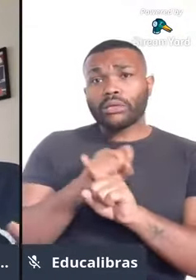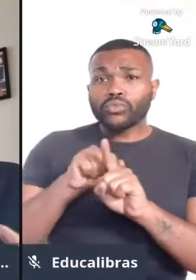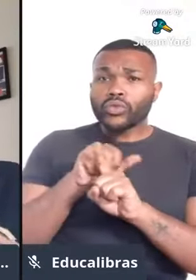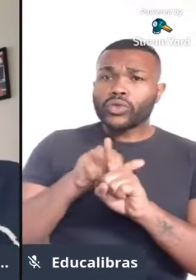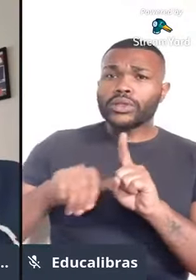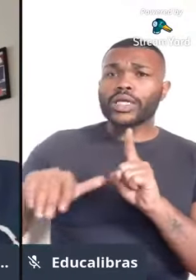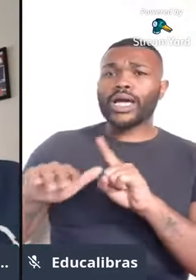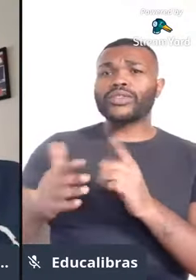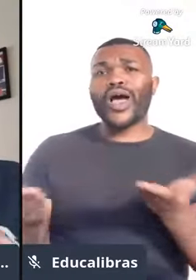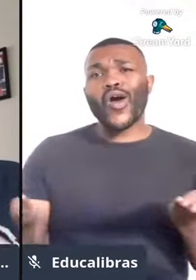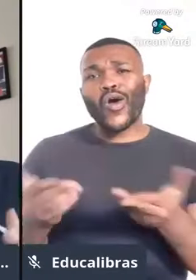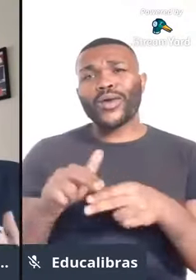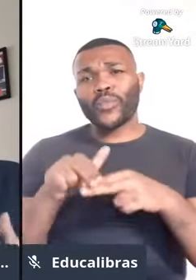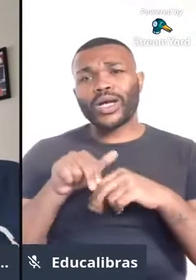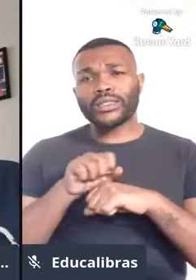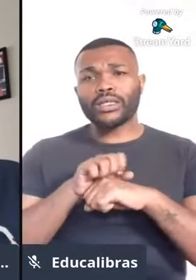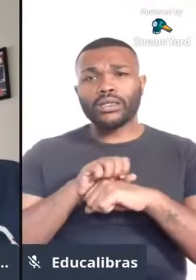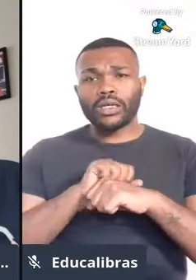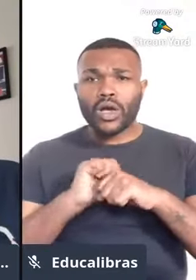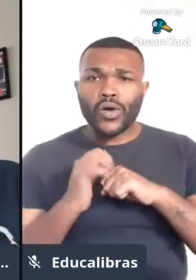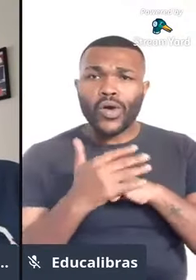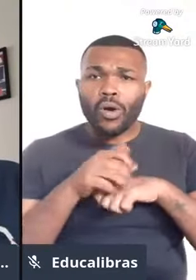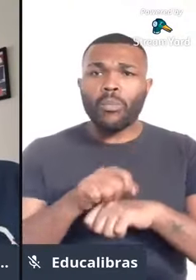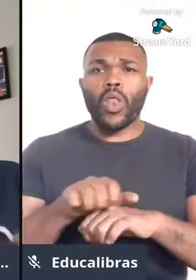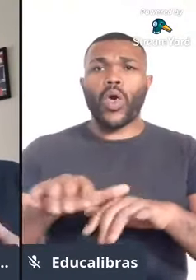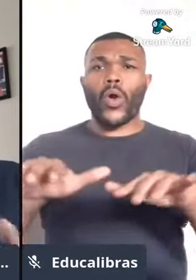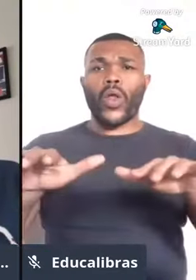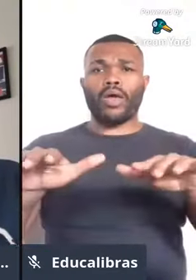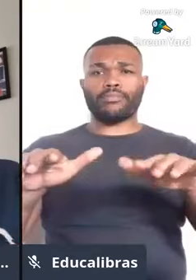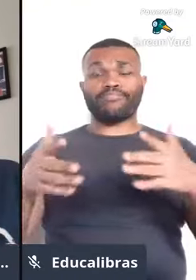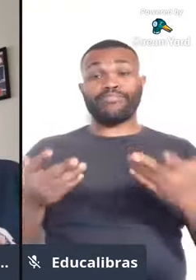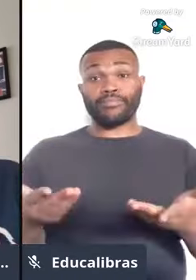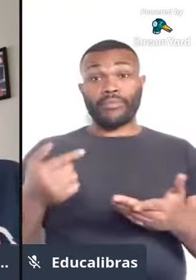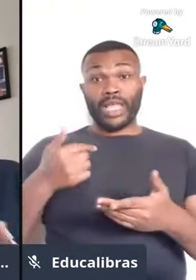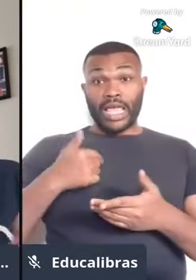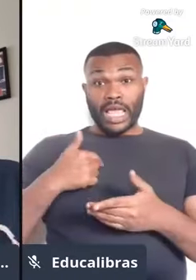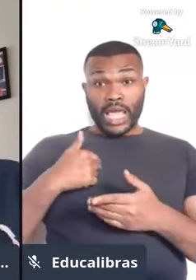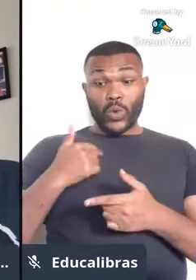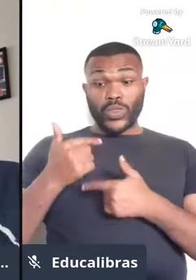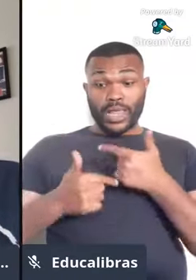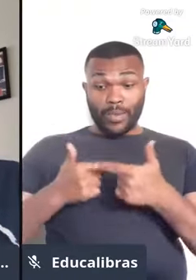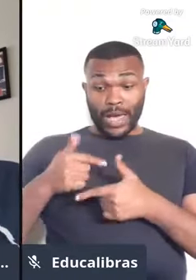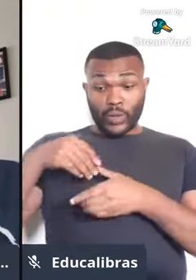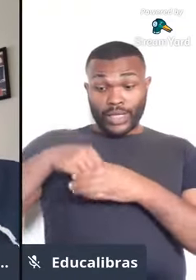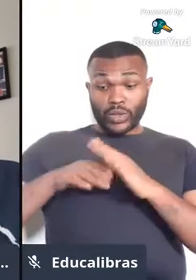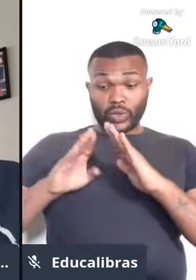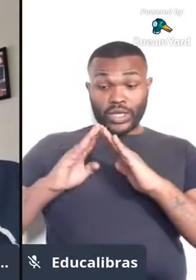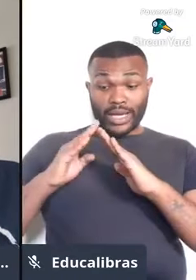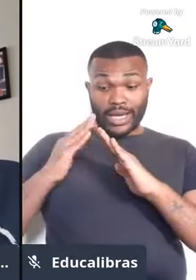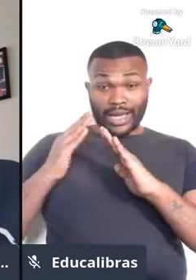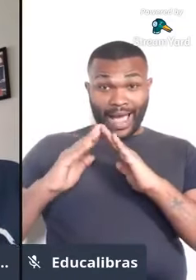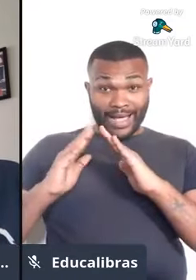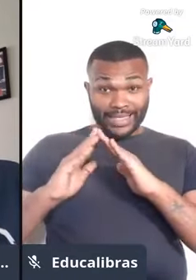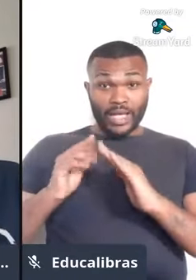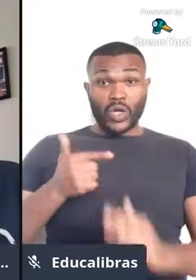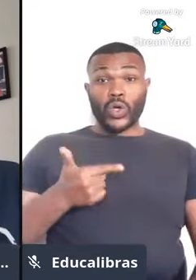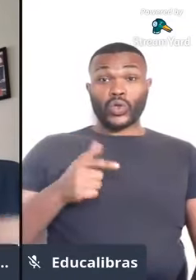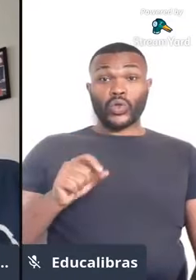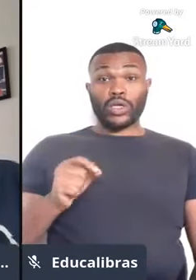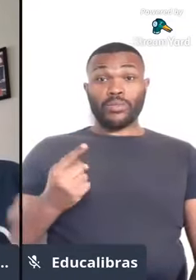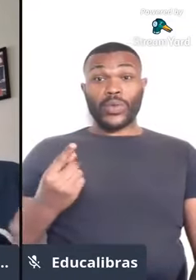pandemia. Eu, Alexandre, por exemplo, trabalho em casa desde 2013. E minha esposa também trabalha em casa desde